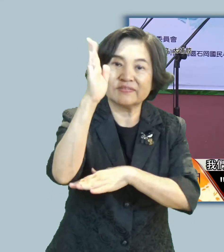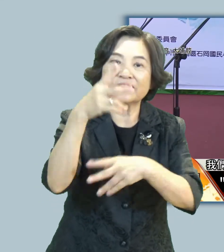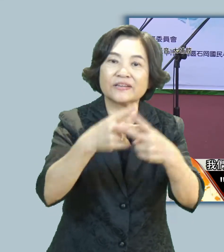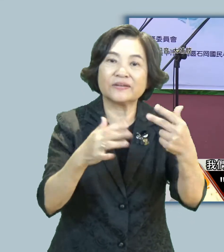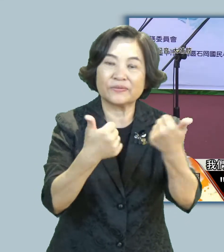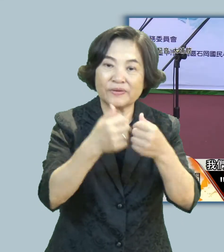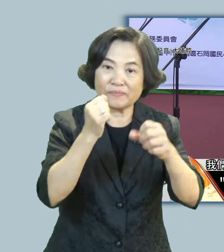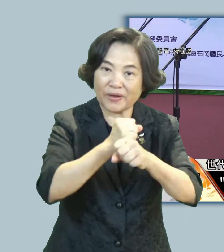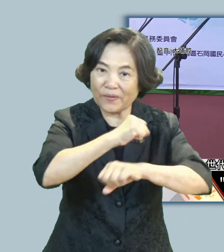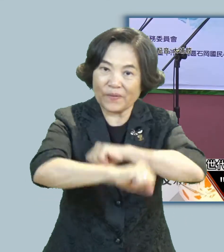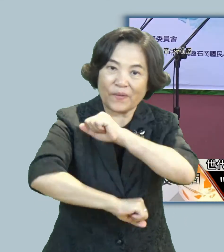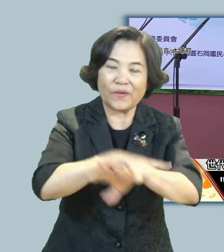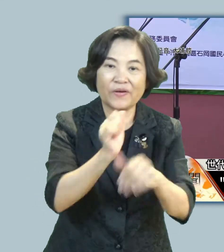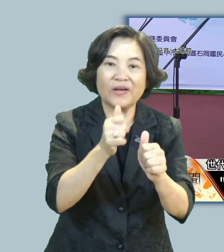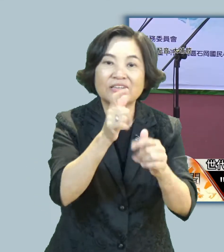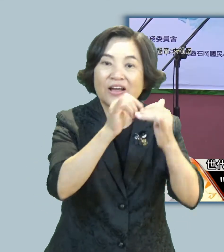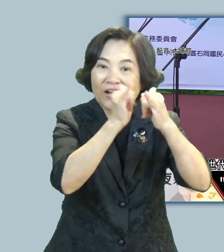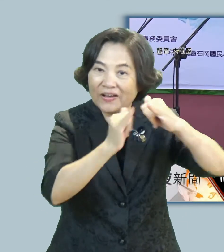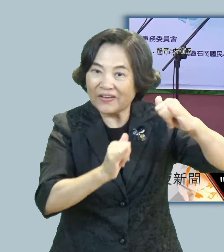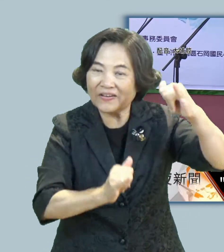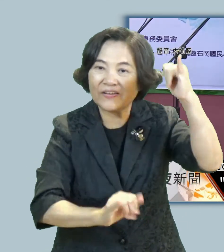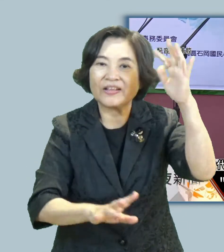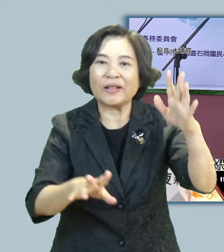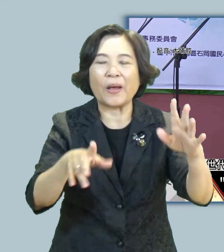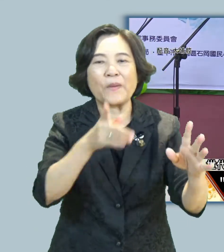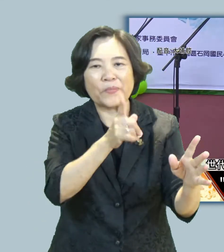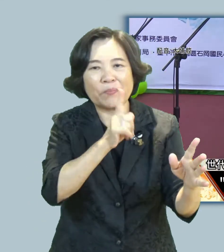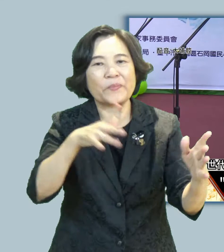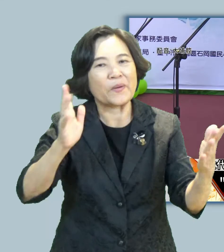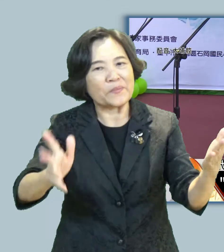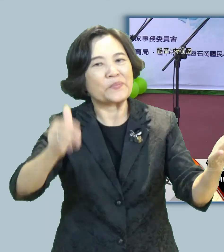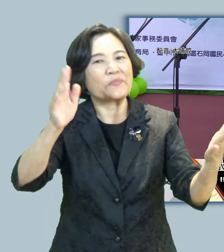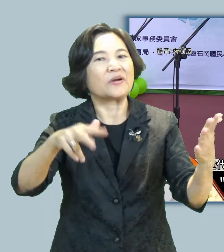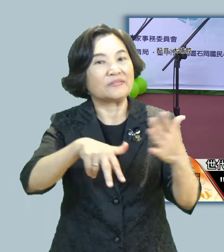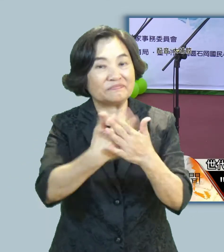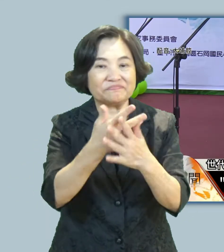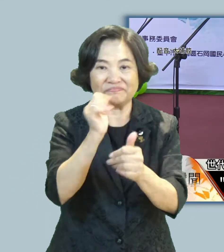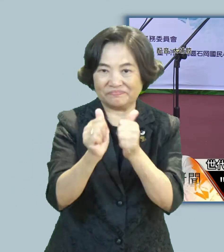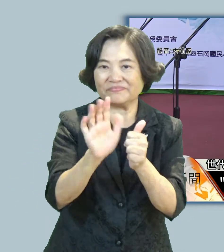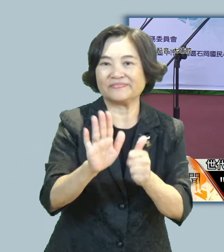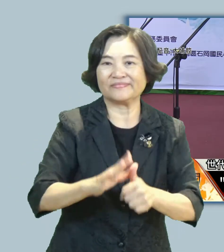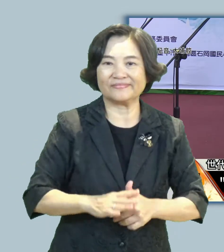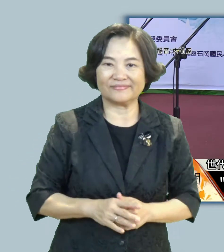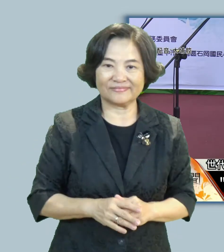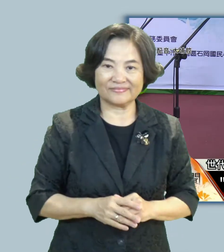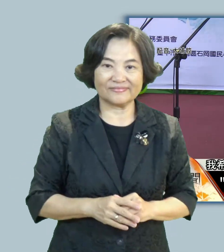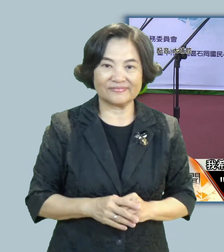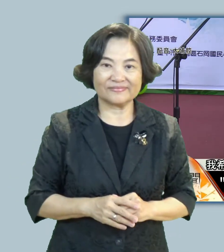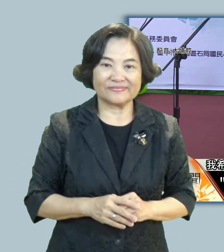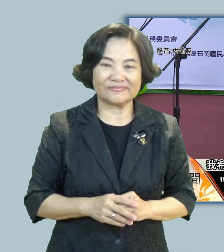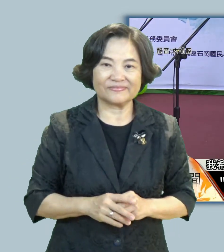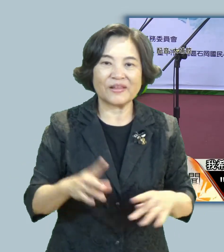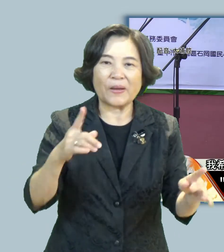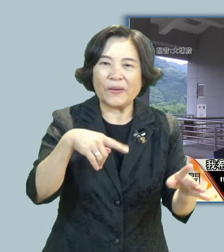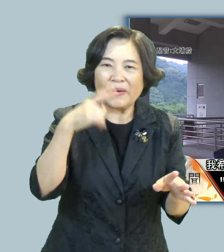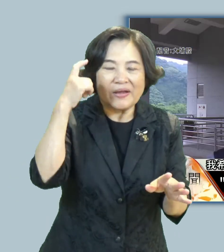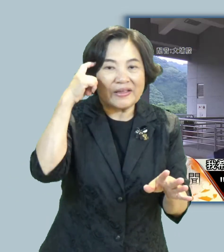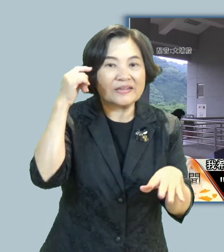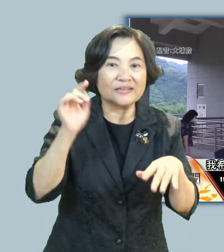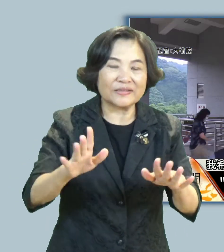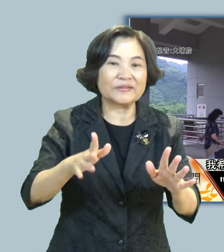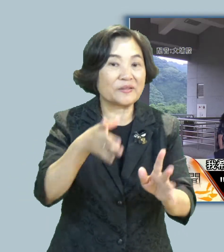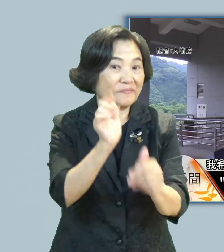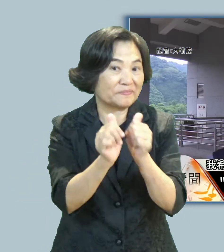来举办一个四台嘅。客家的口述艺术的比赛，希望讲透过安尼一